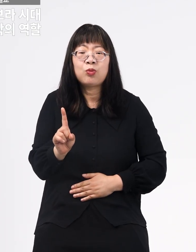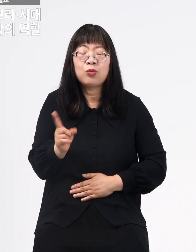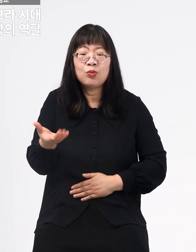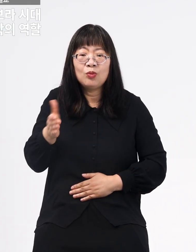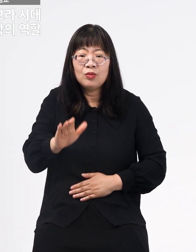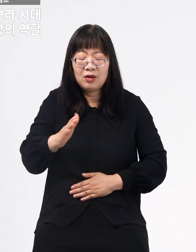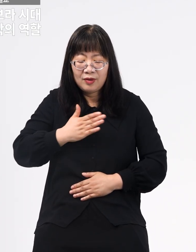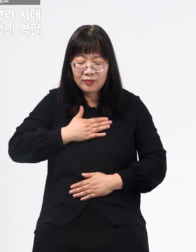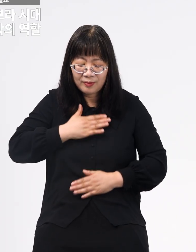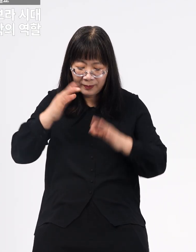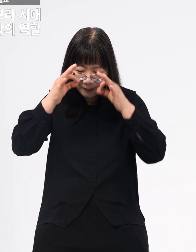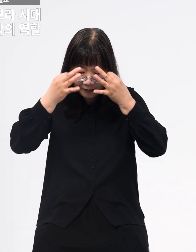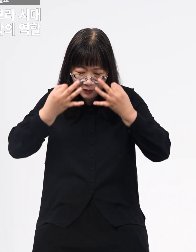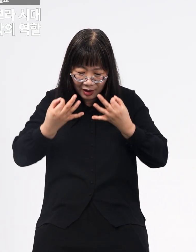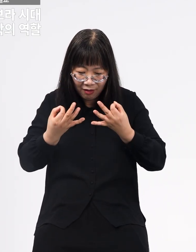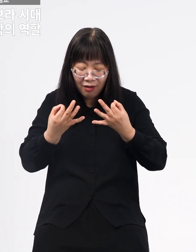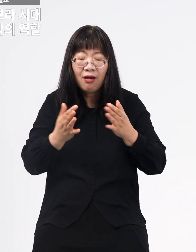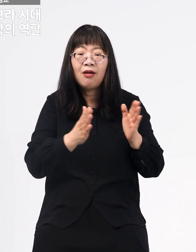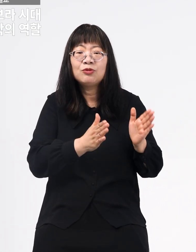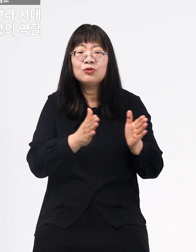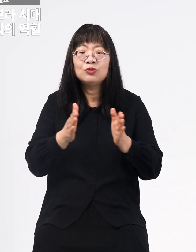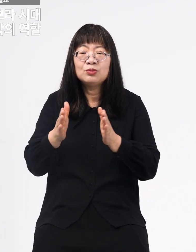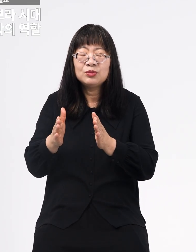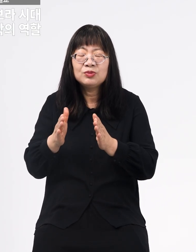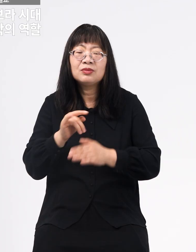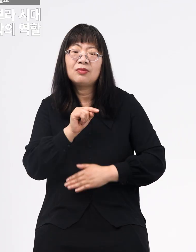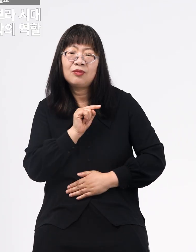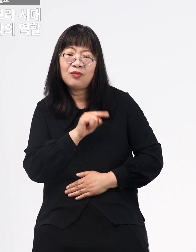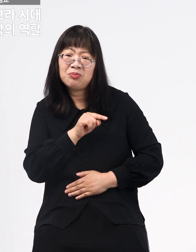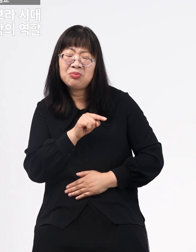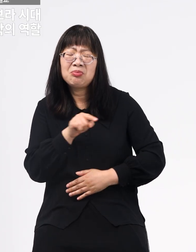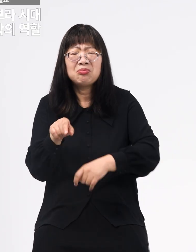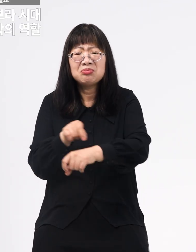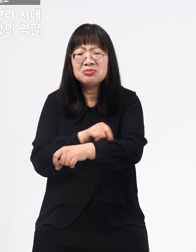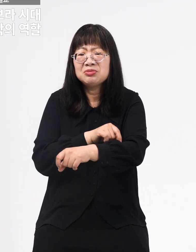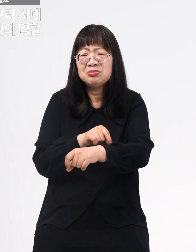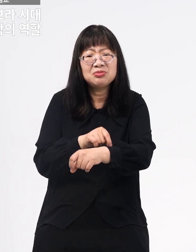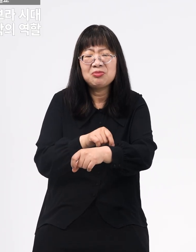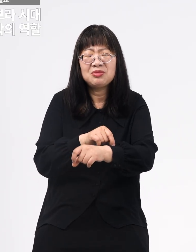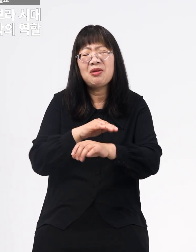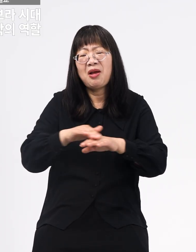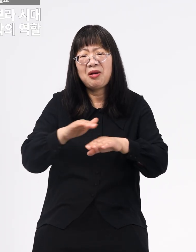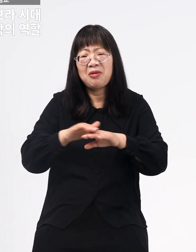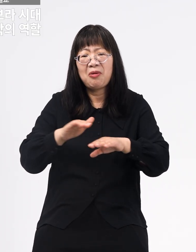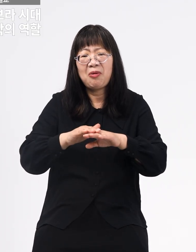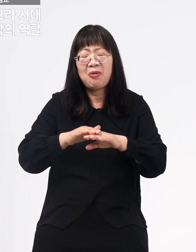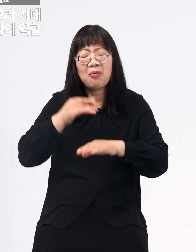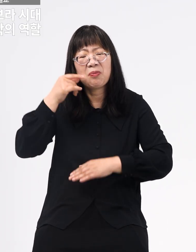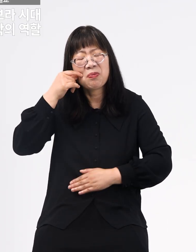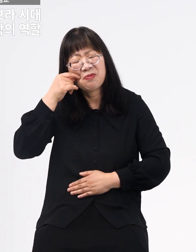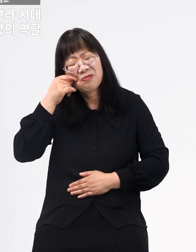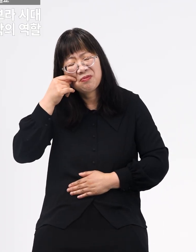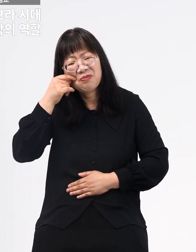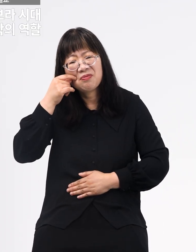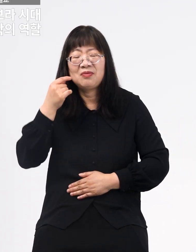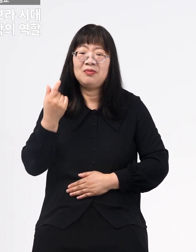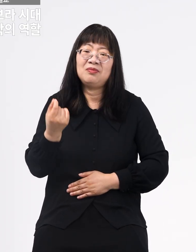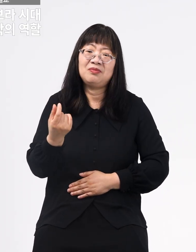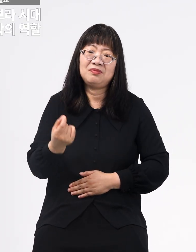나를 돌아보면 그 준비마저도 별로 답이 안 돼요. 노답이에요.